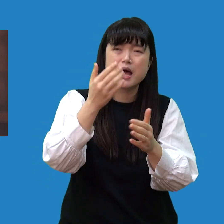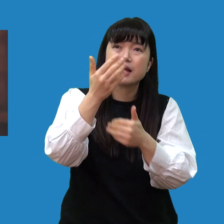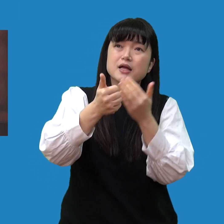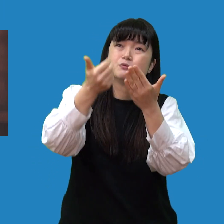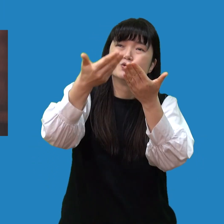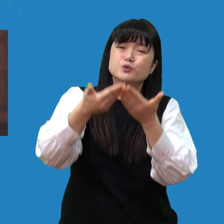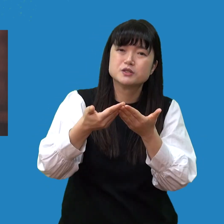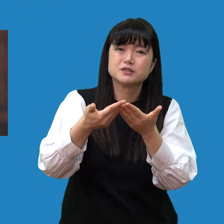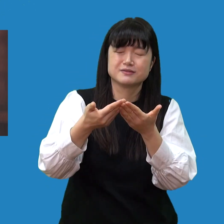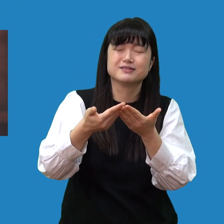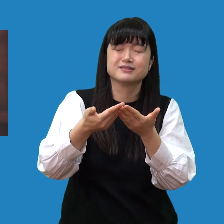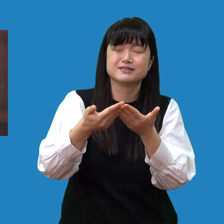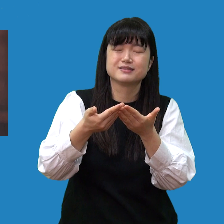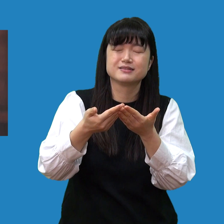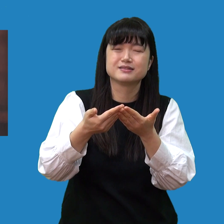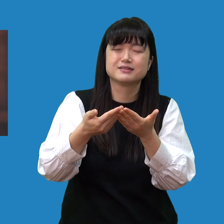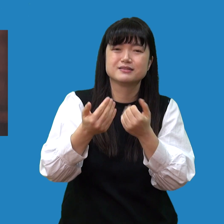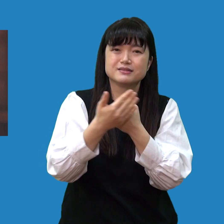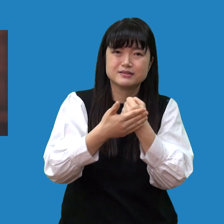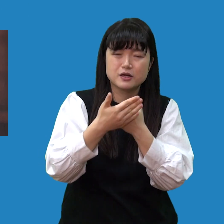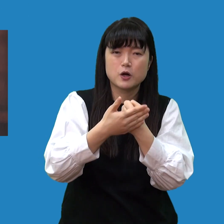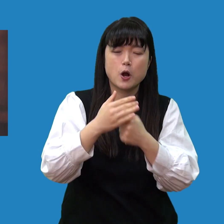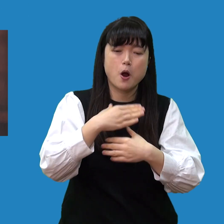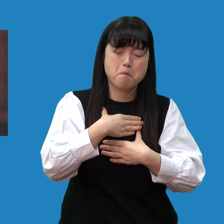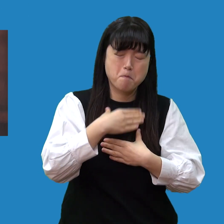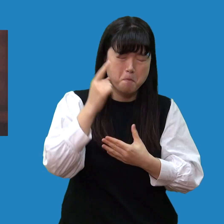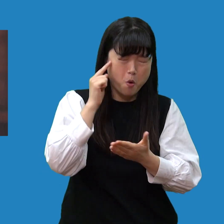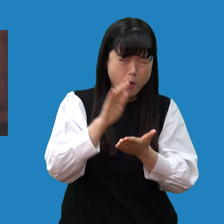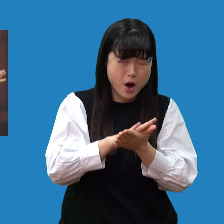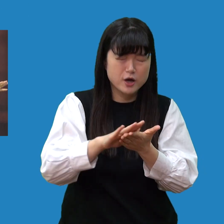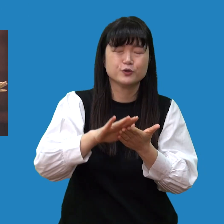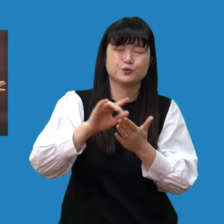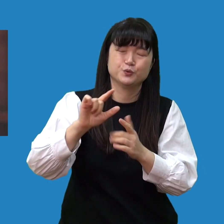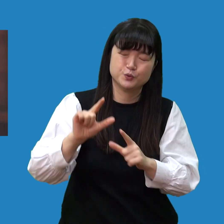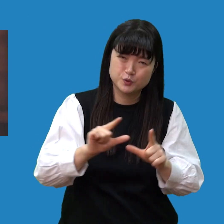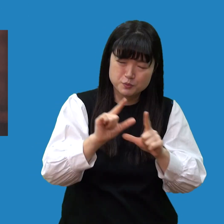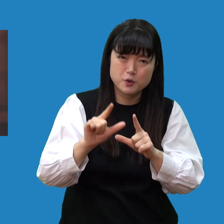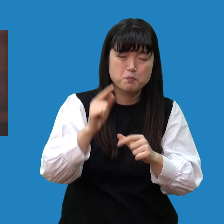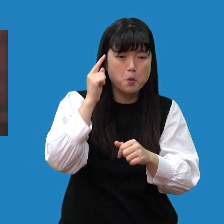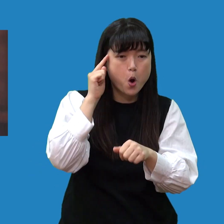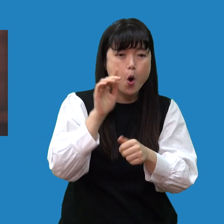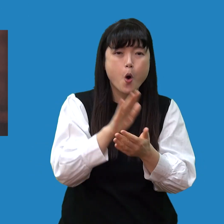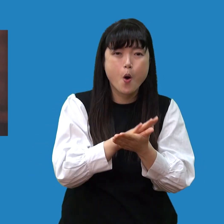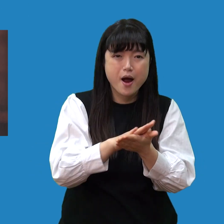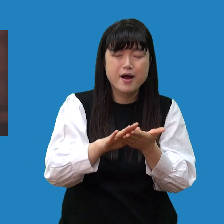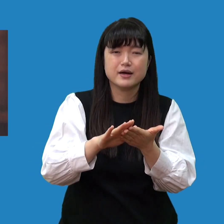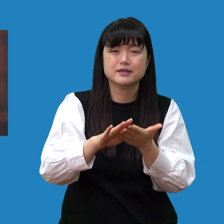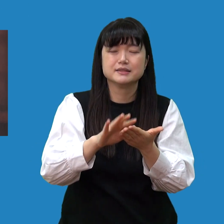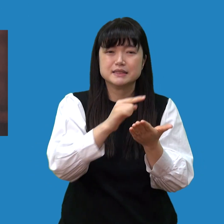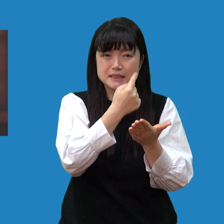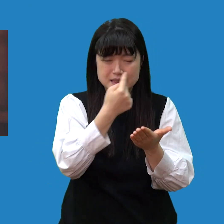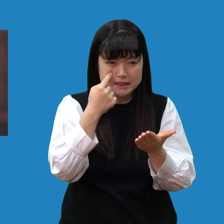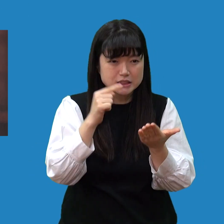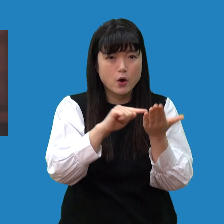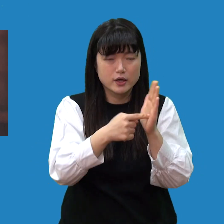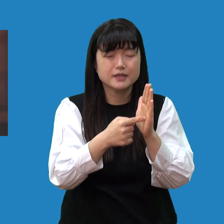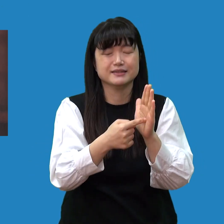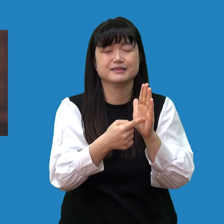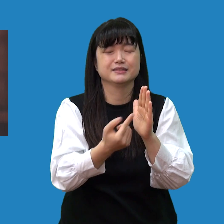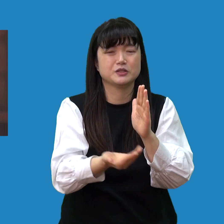공급하시는 지혜로 평화를 누리며 또 평화의 주님을 증거하는 이 여름철이 될 수 있기를 주님의